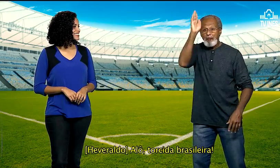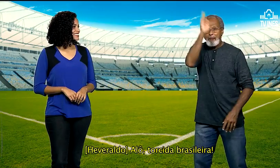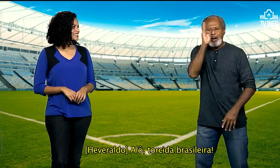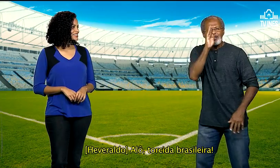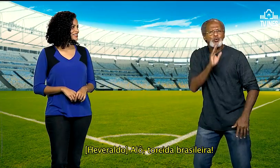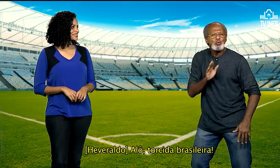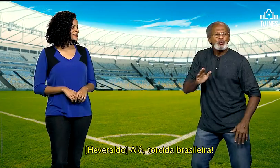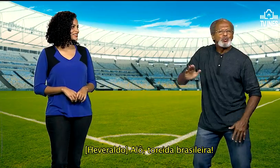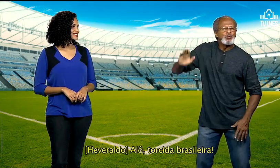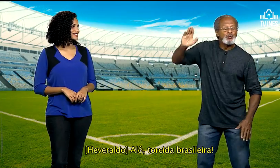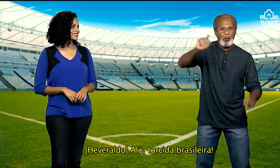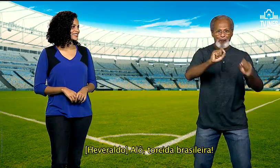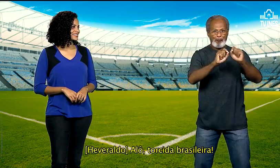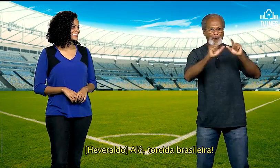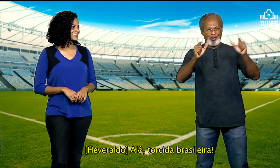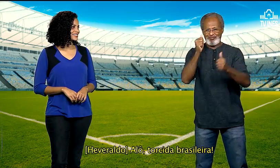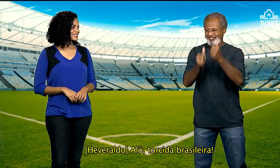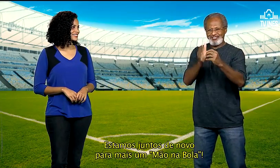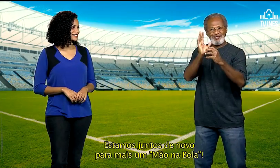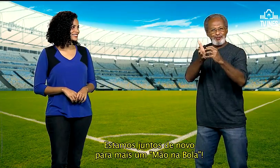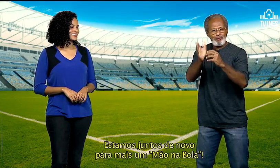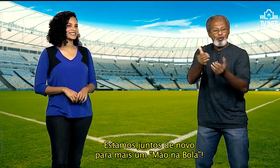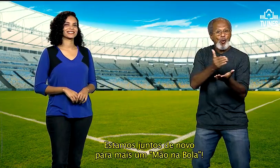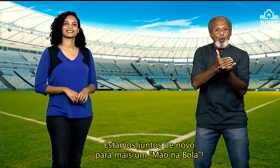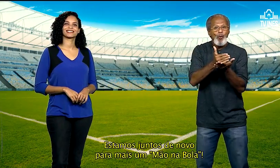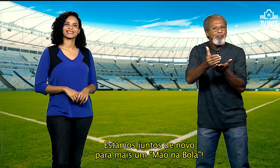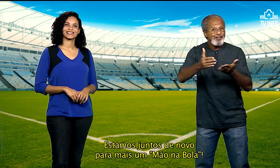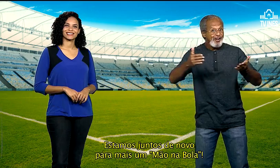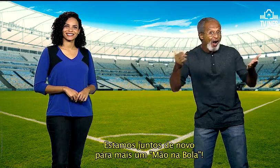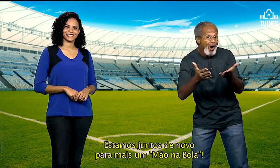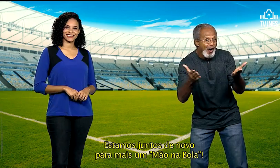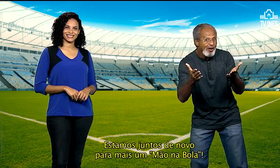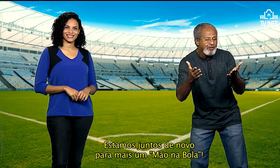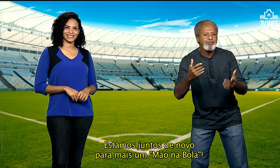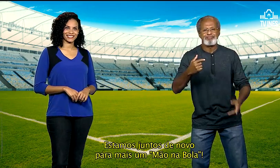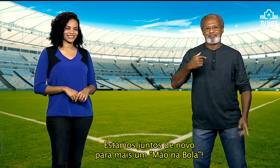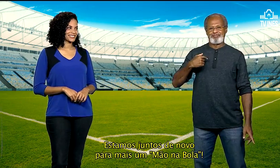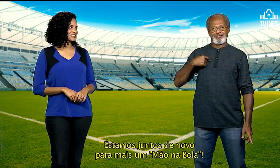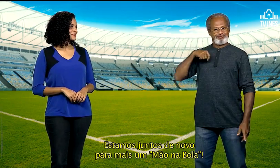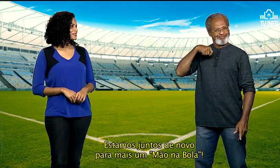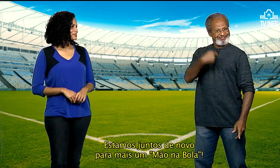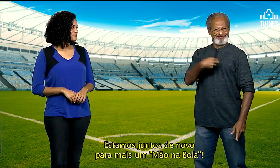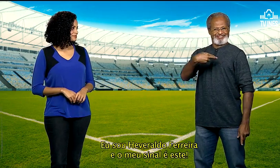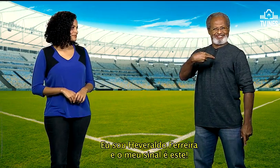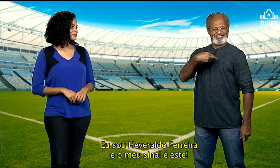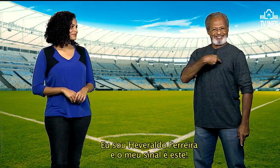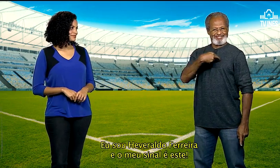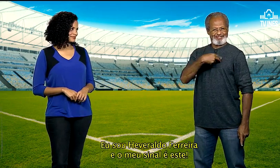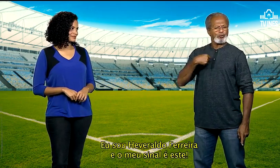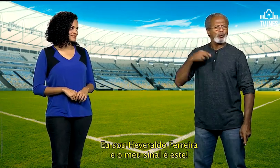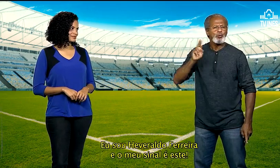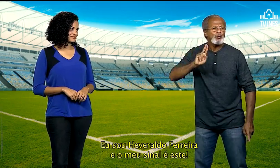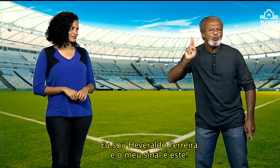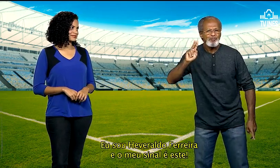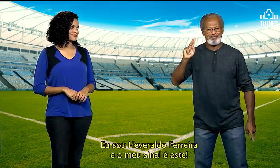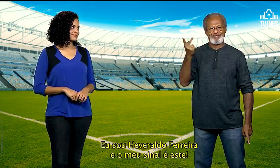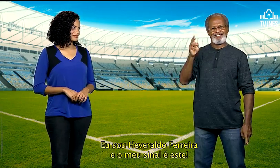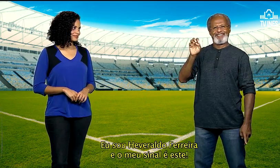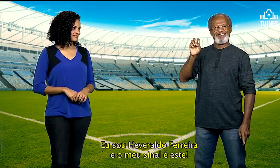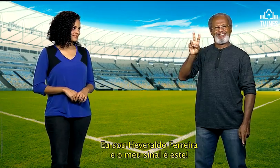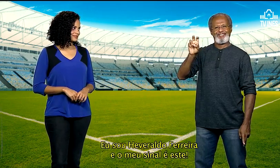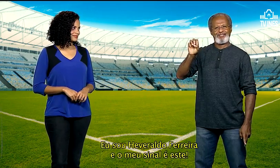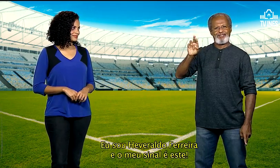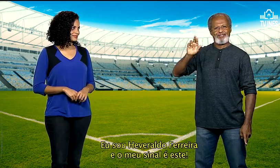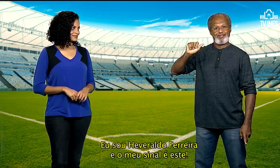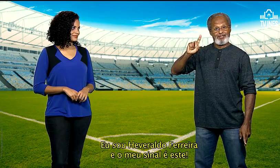Alô, torcida brasileira! Estamos juntos de novo para mais um Mão na Bola. Eu sou o Everaldo Ferreira